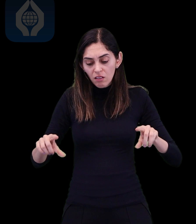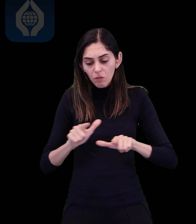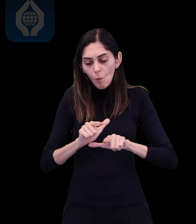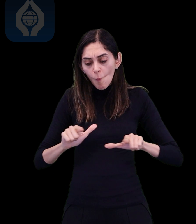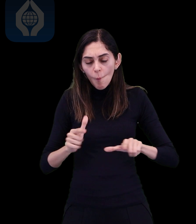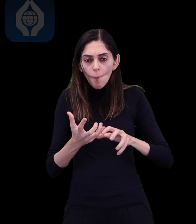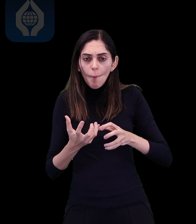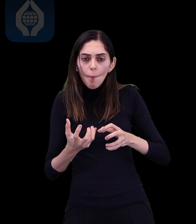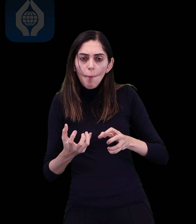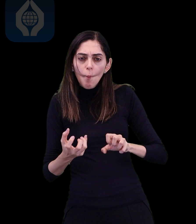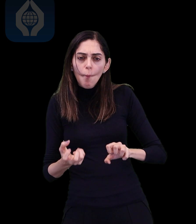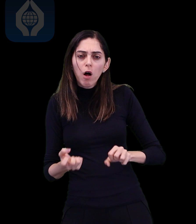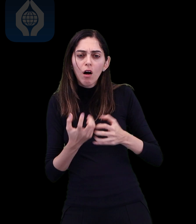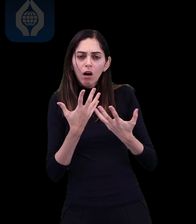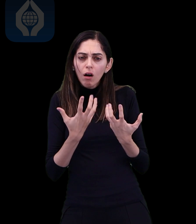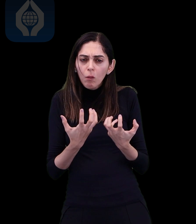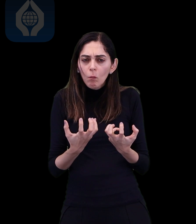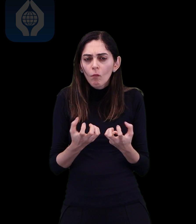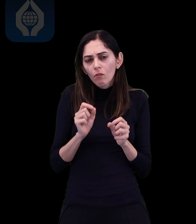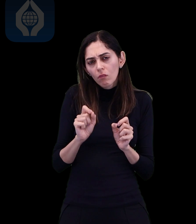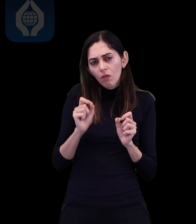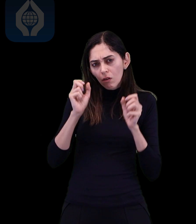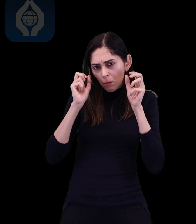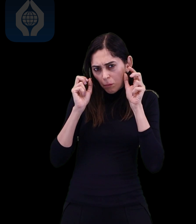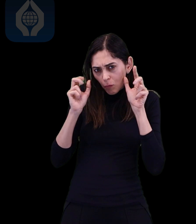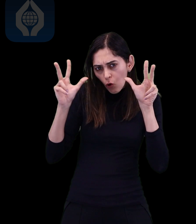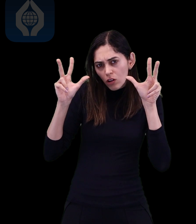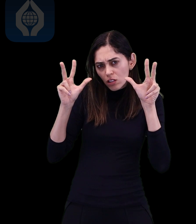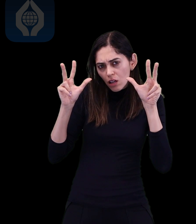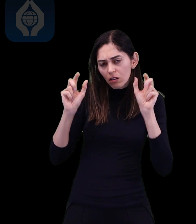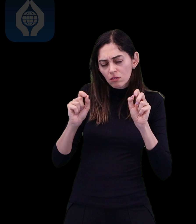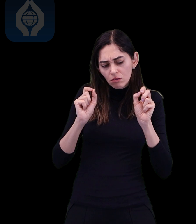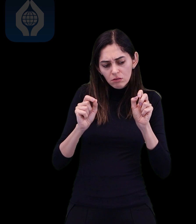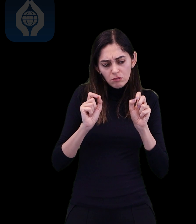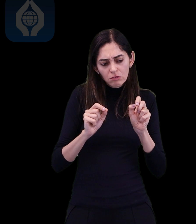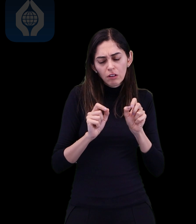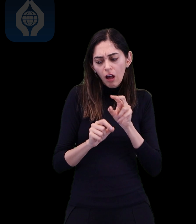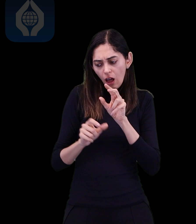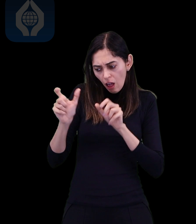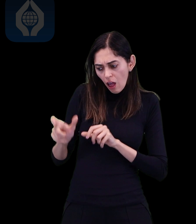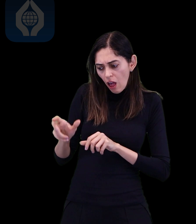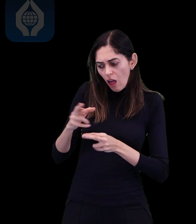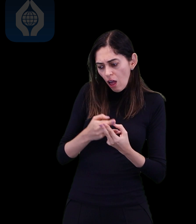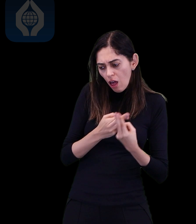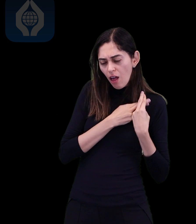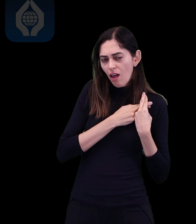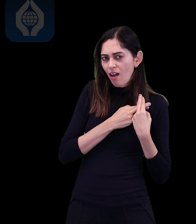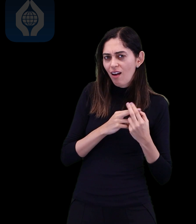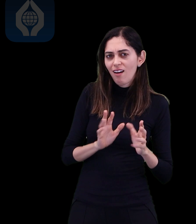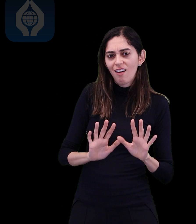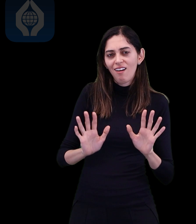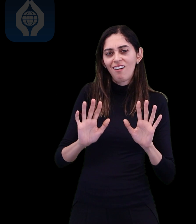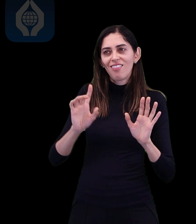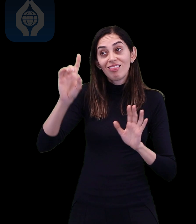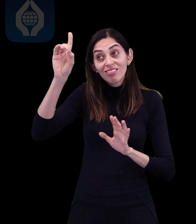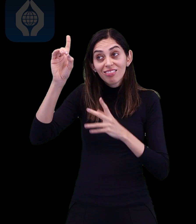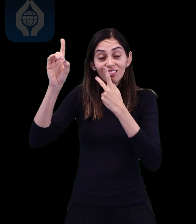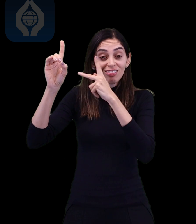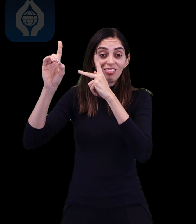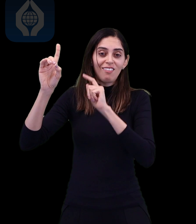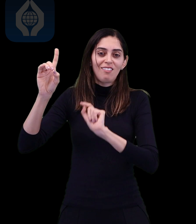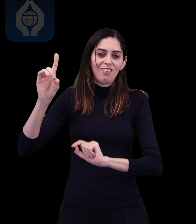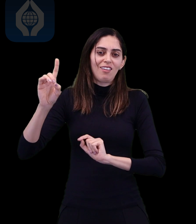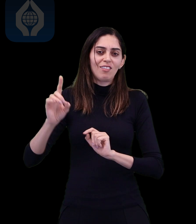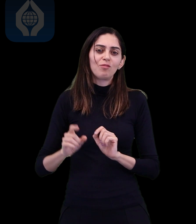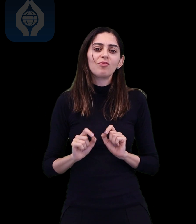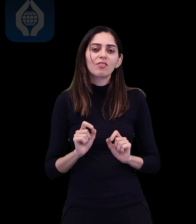anos. Atribuíram a dádiva do maná a Moisés, não a Deus. Diziam que se Jesus fosse mesmo o Filho